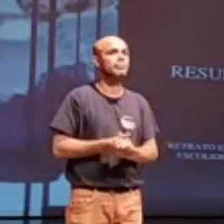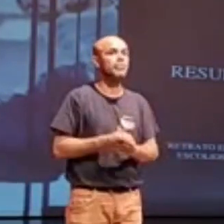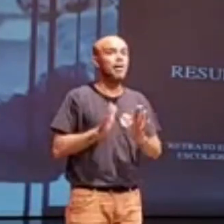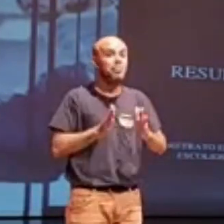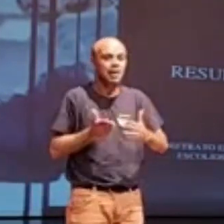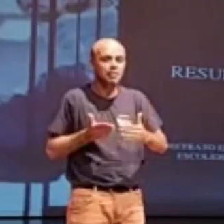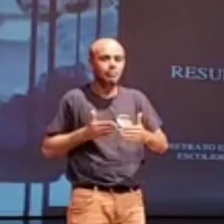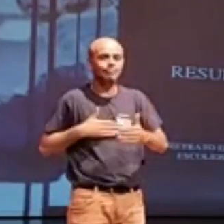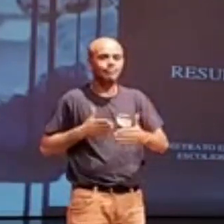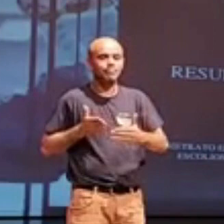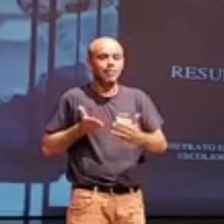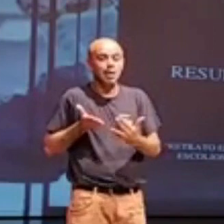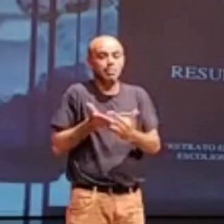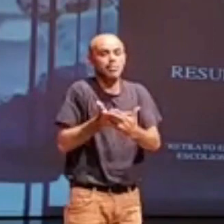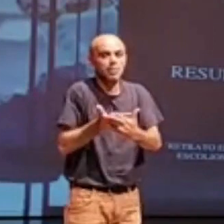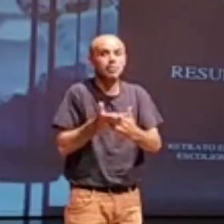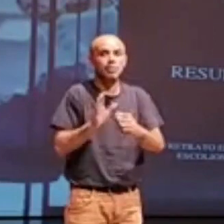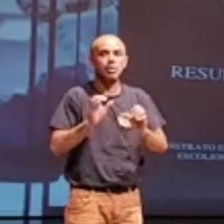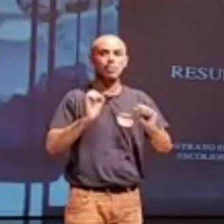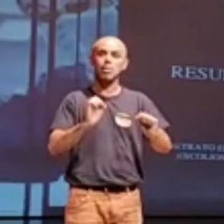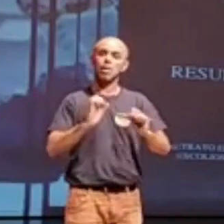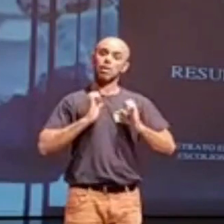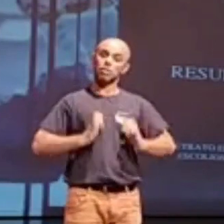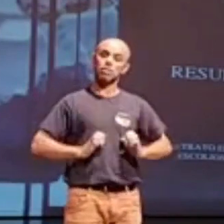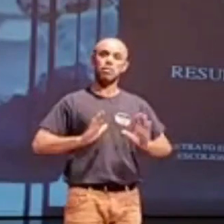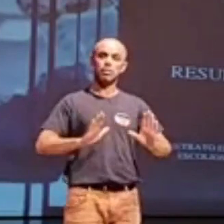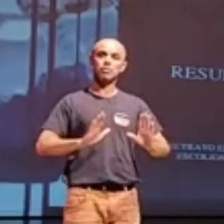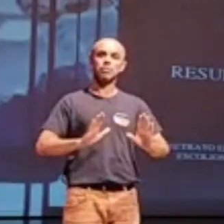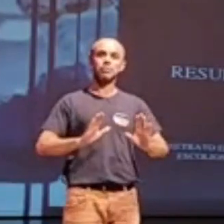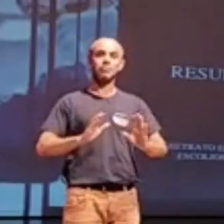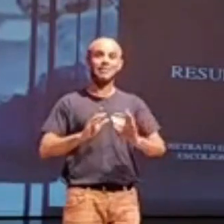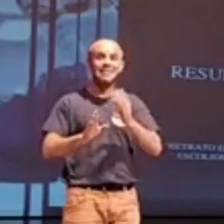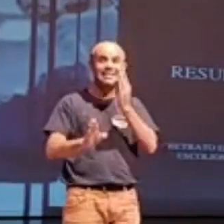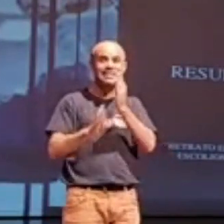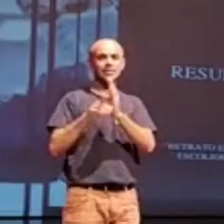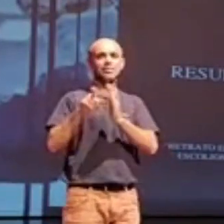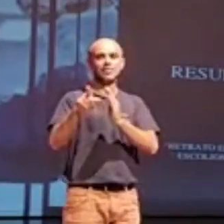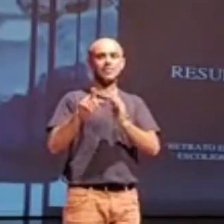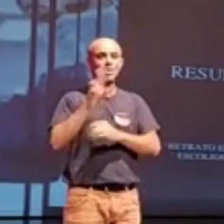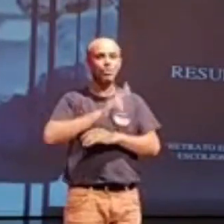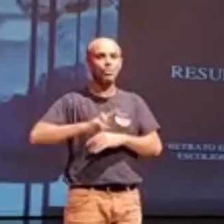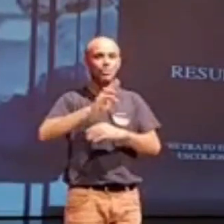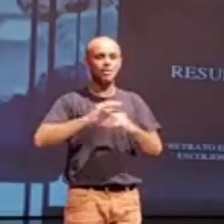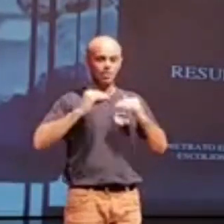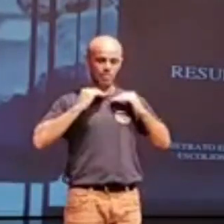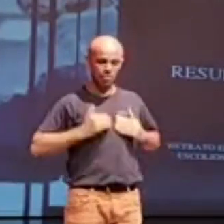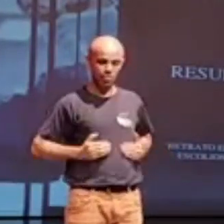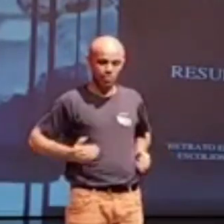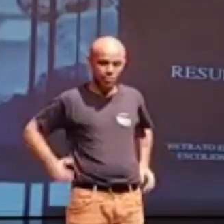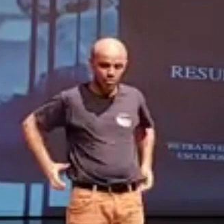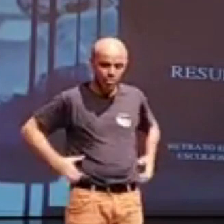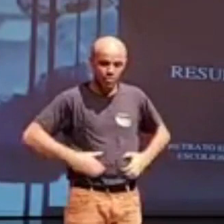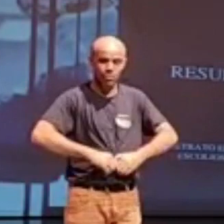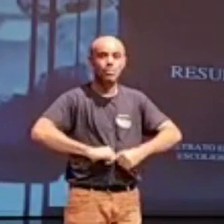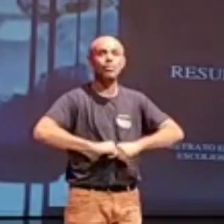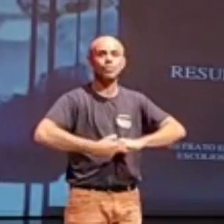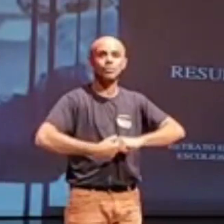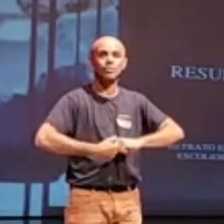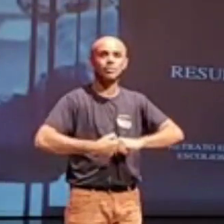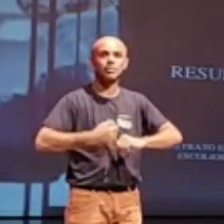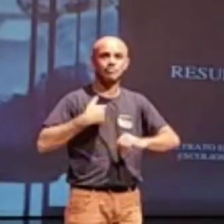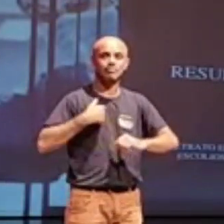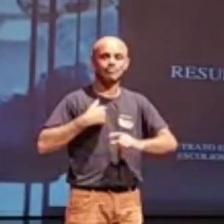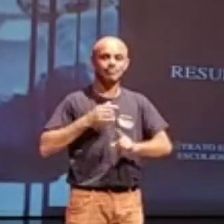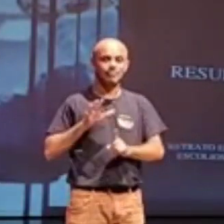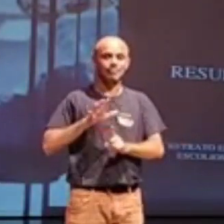que parar, o comitê de ética falou assim, vamos ter que parar, por quê? Era evidente que os pacientes que estavam usando o colete, era uma intervenção